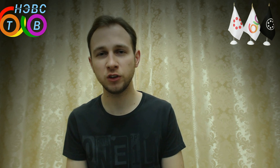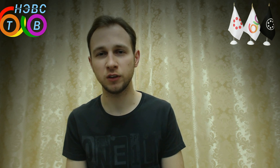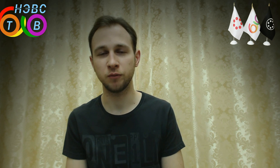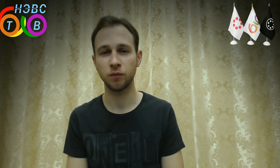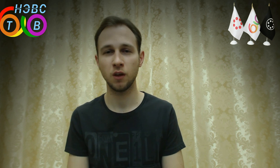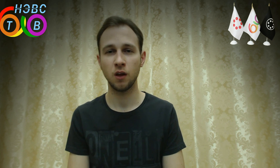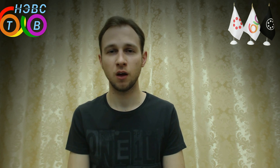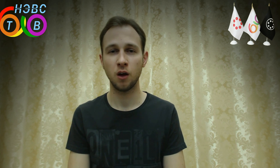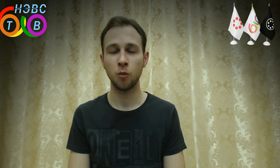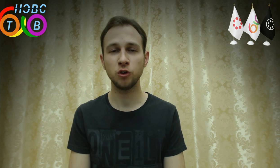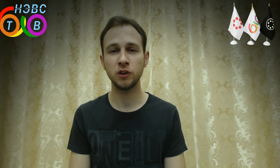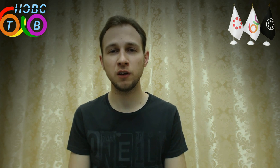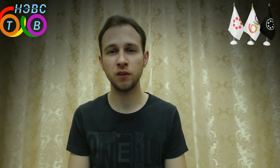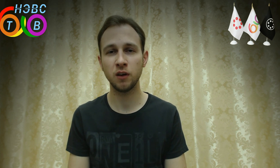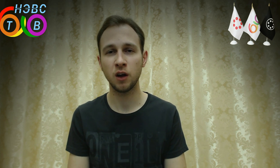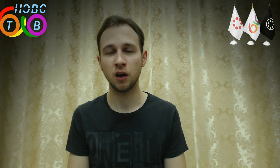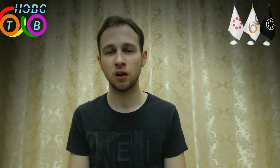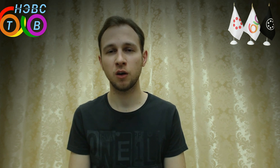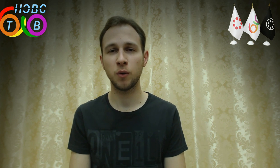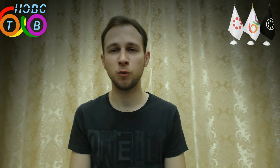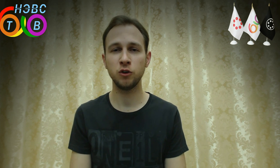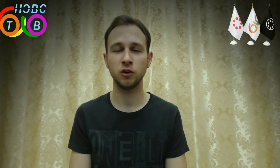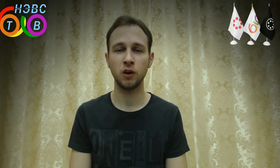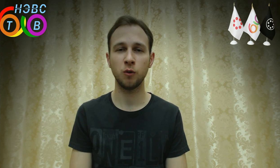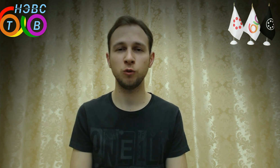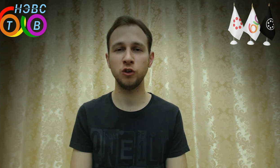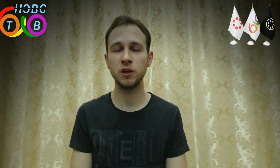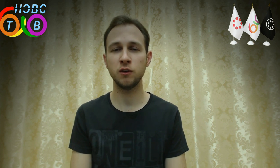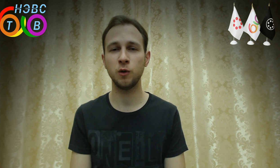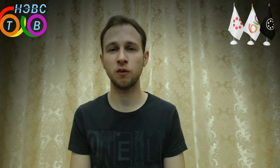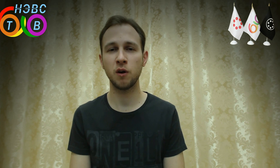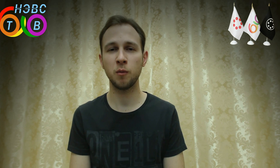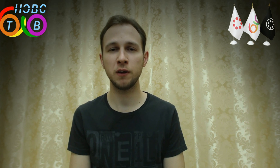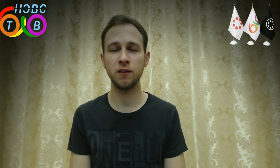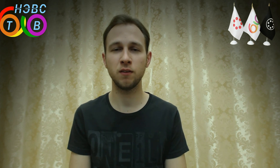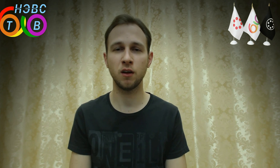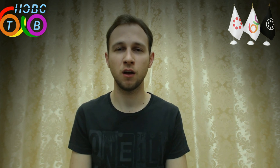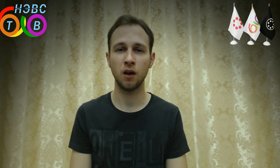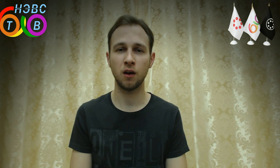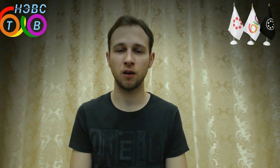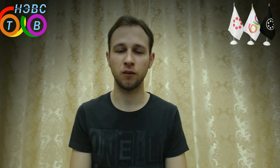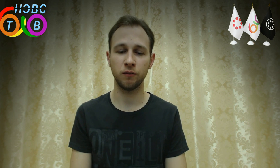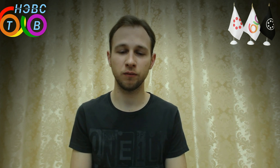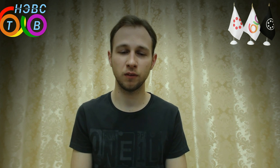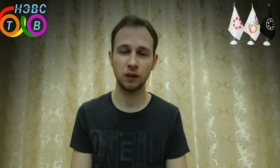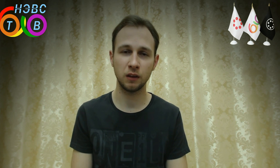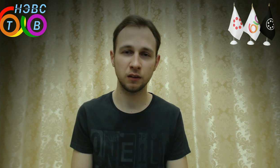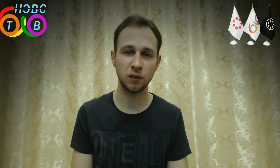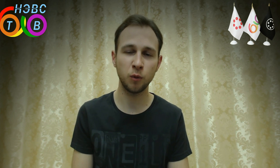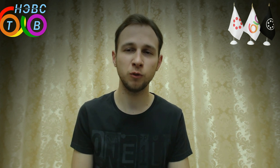мужчины. Можете ли вы помочь мужчине, если он к вам обратится за